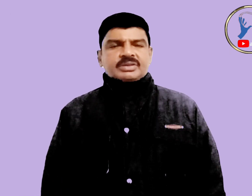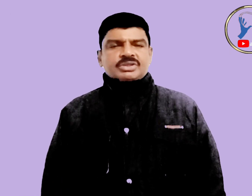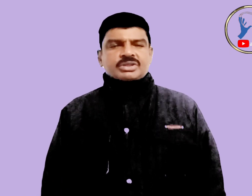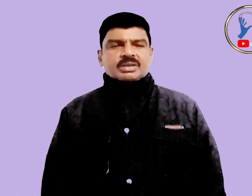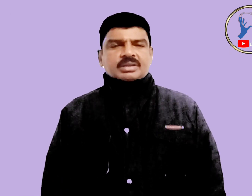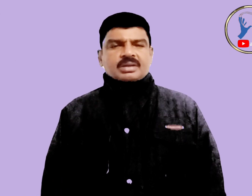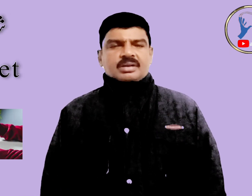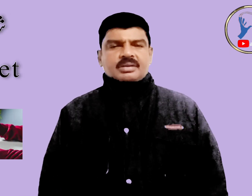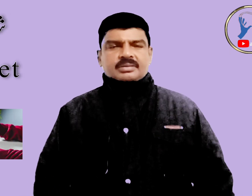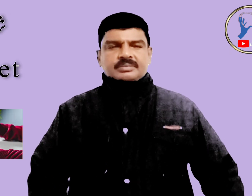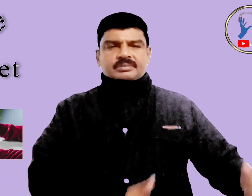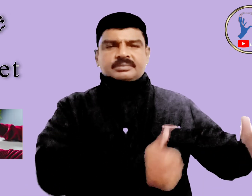शर्त लगाना,